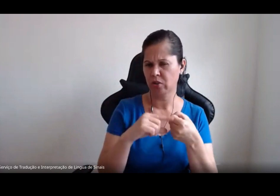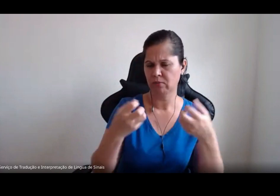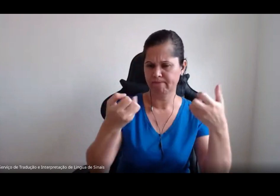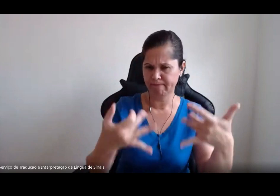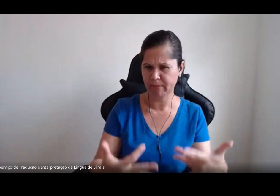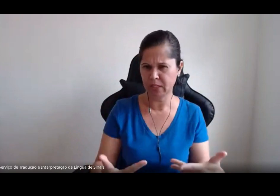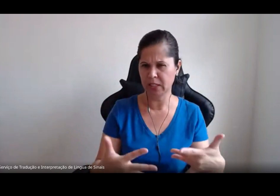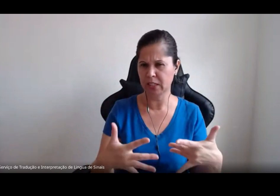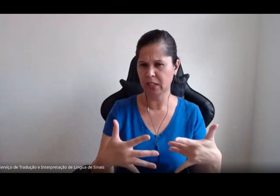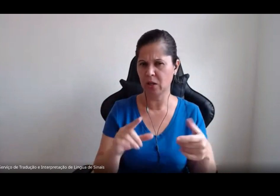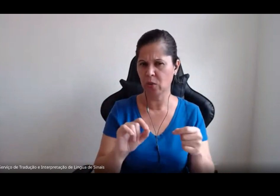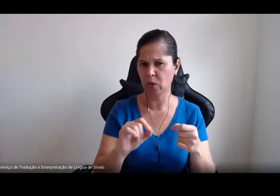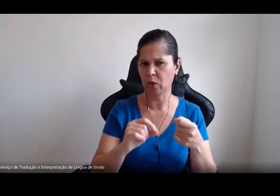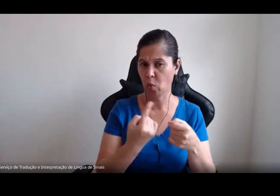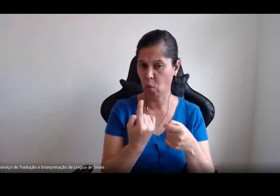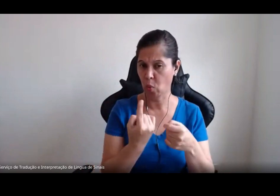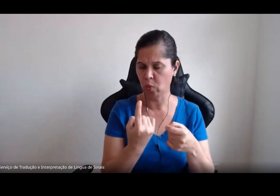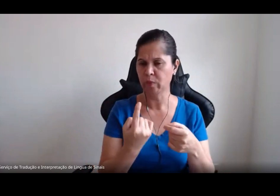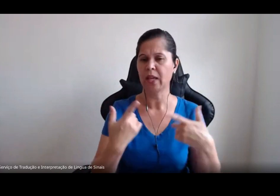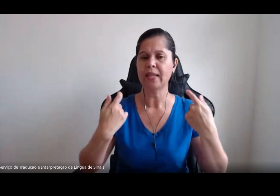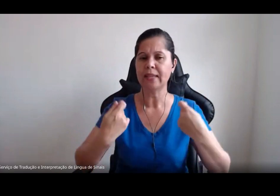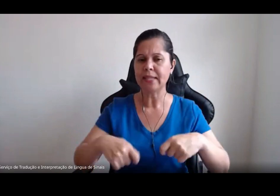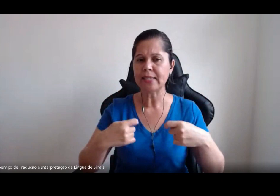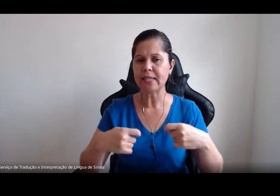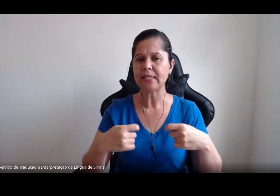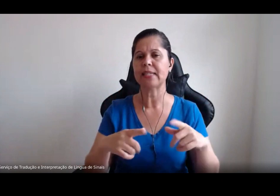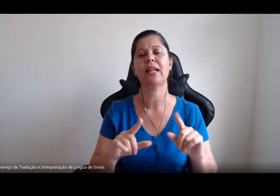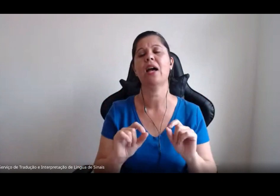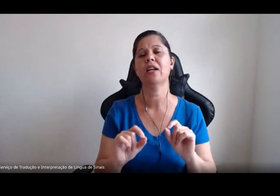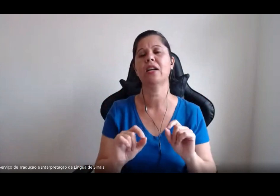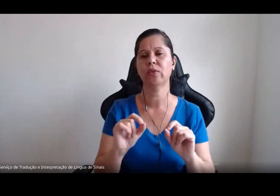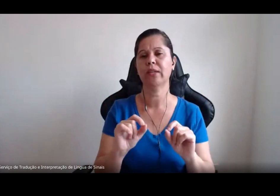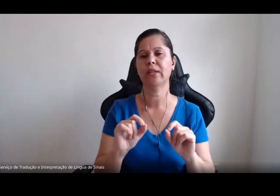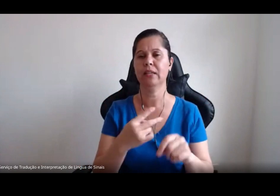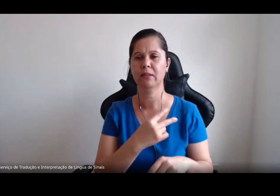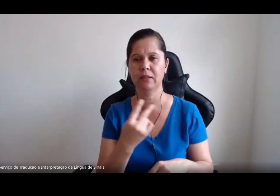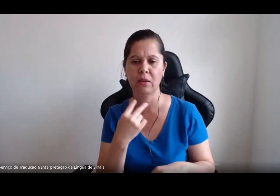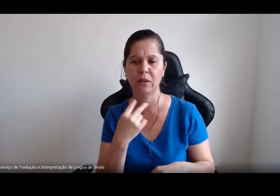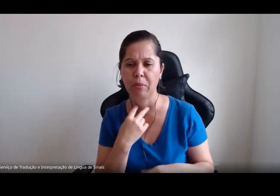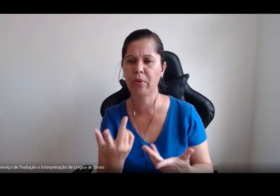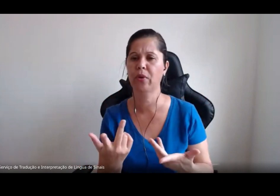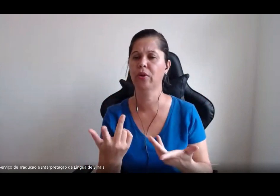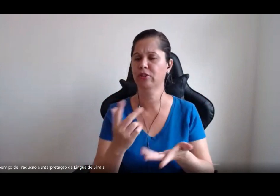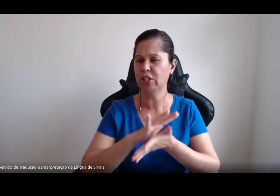da necessidade da discriminação, da necessidade de impedir, de não se discriminar